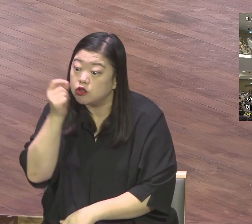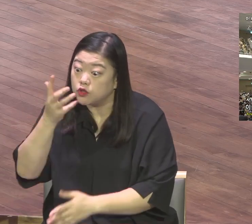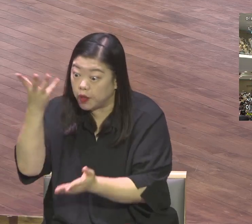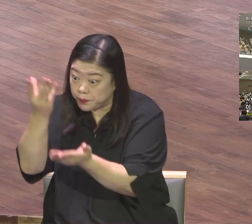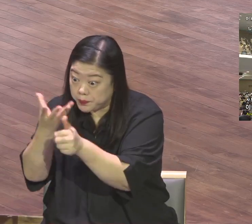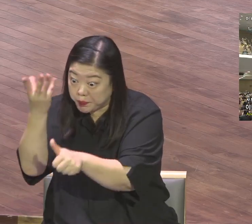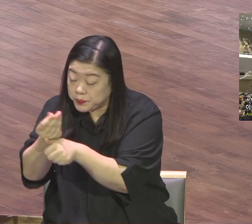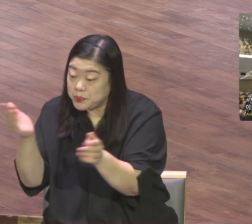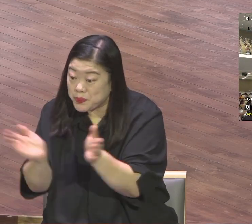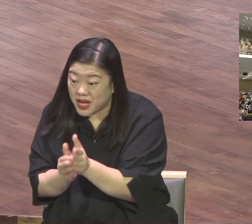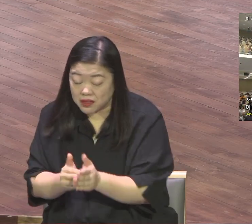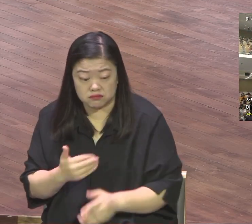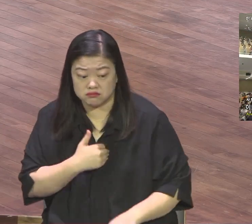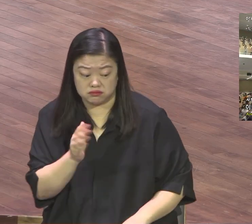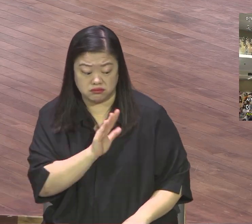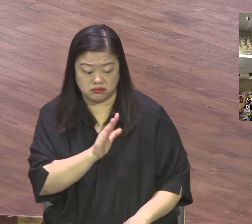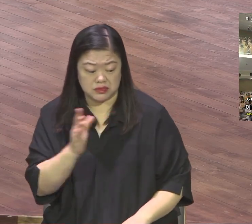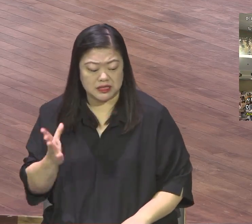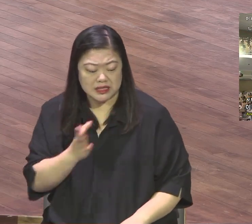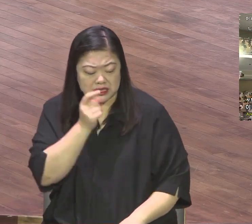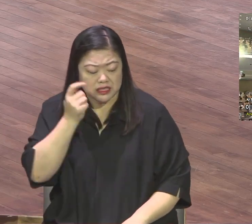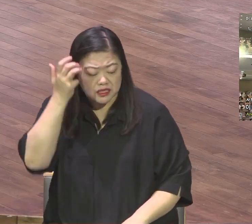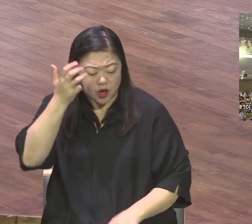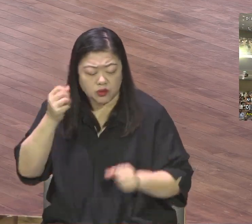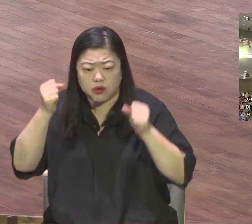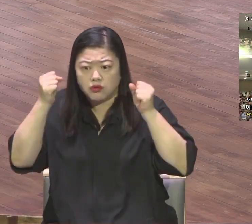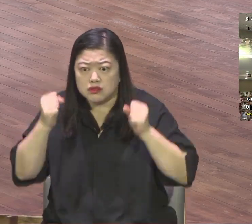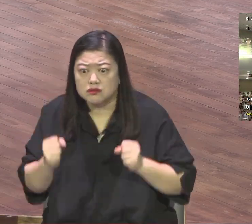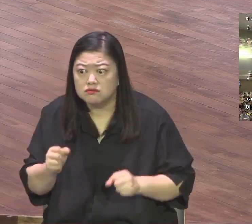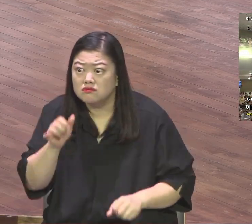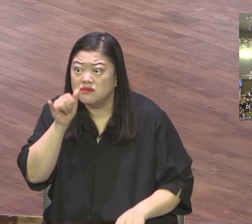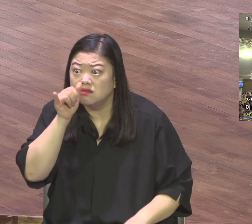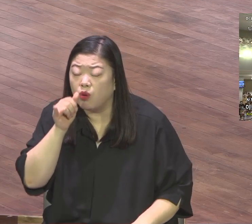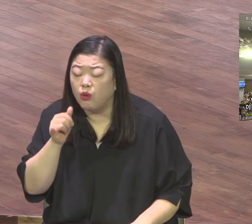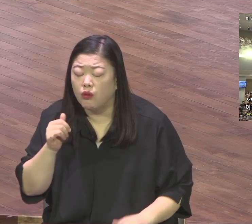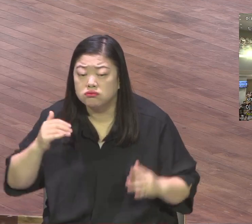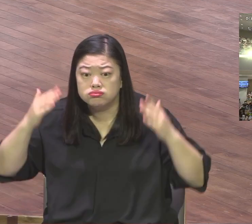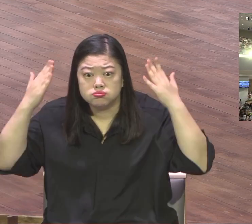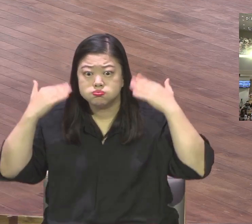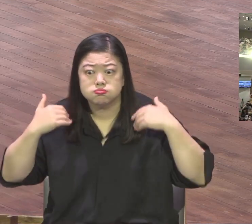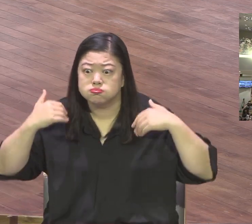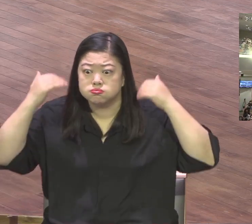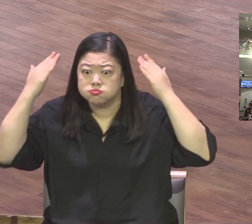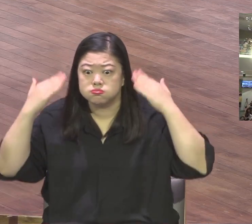아니라 우리는 성령이 계심도 듣지 못하였노라.